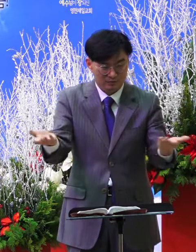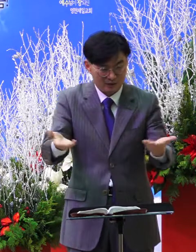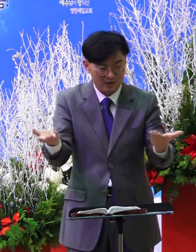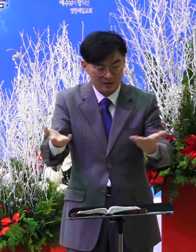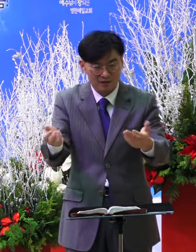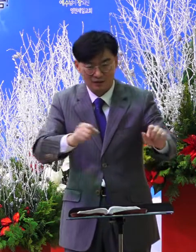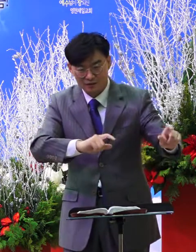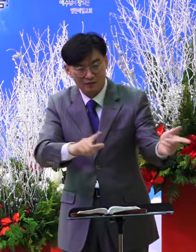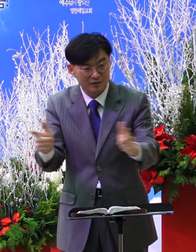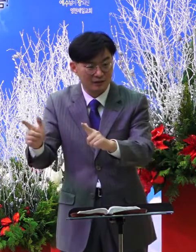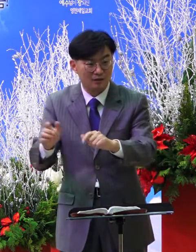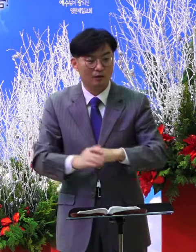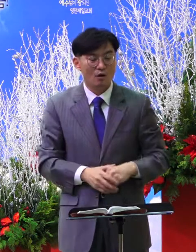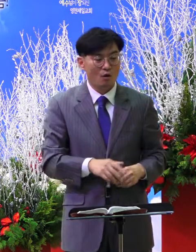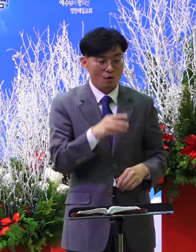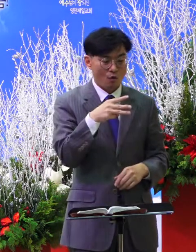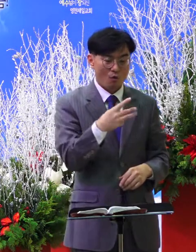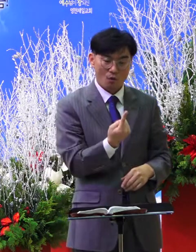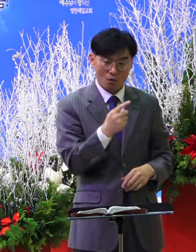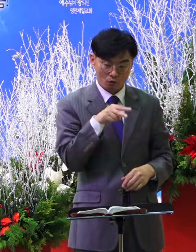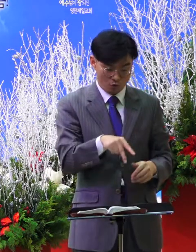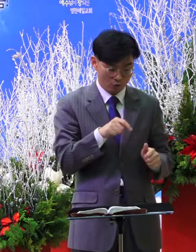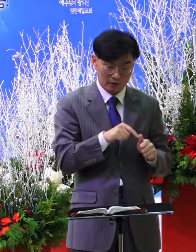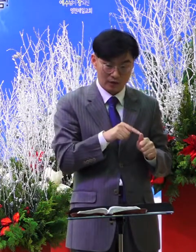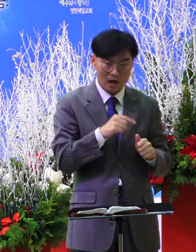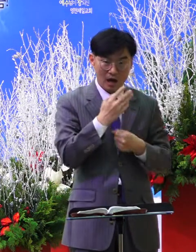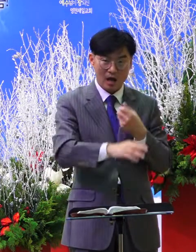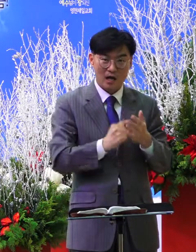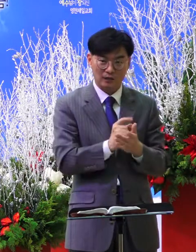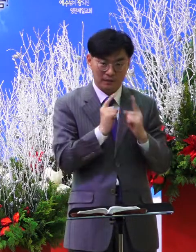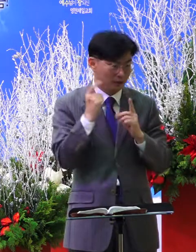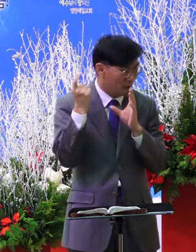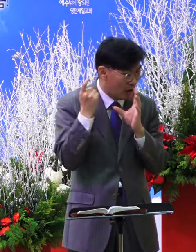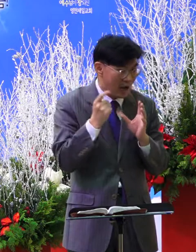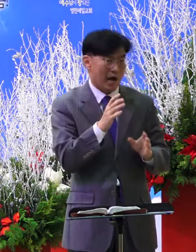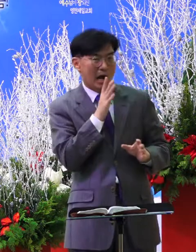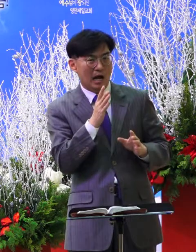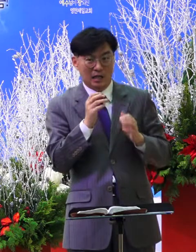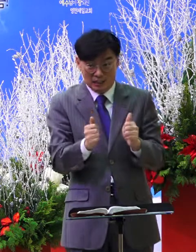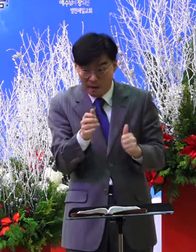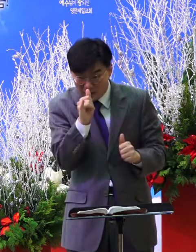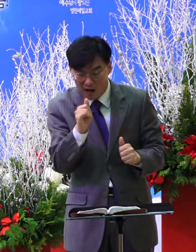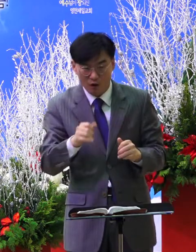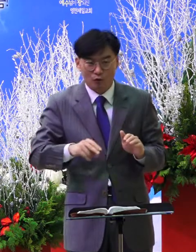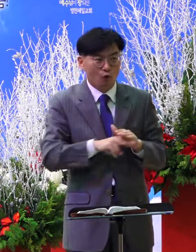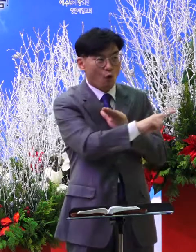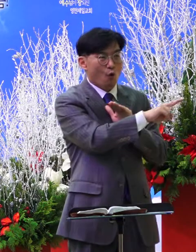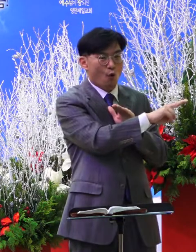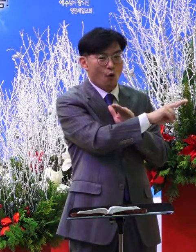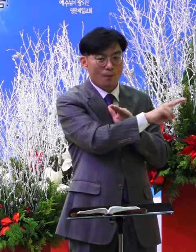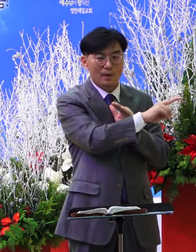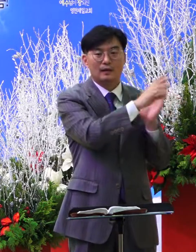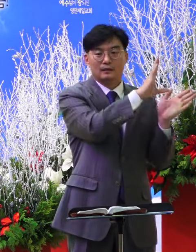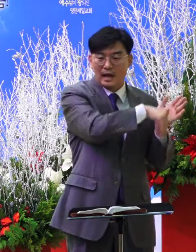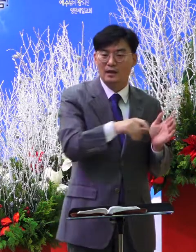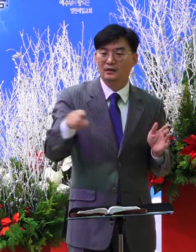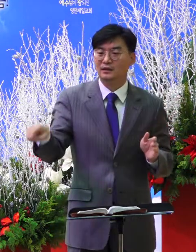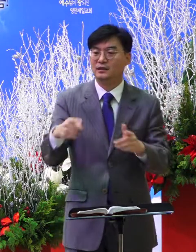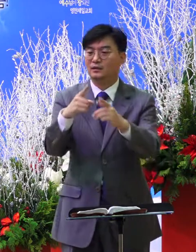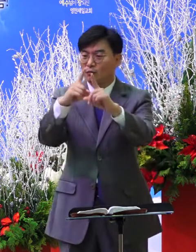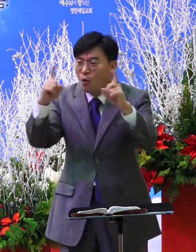하나님 말씀을 듣고 심판을 피해서 소돔성을 빠져나갈 때에 하늘에서 불과 유황이 비오듯